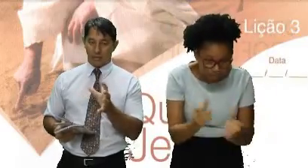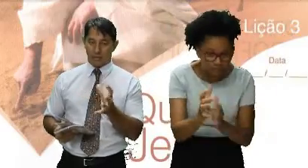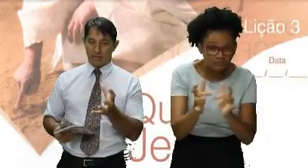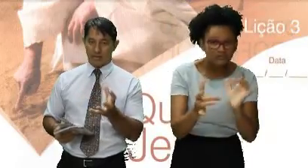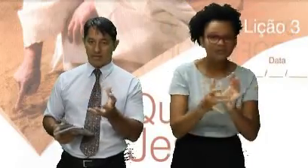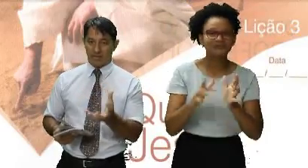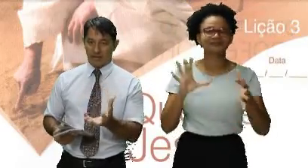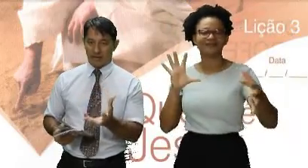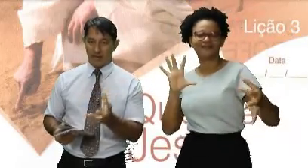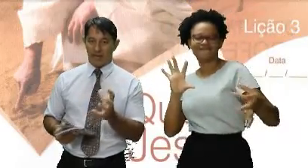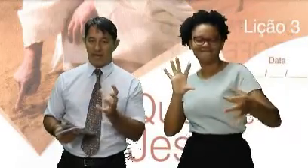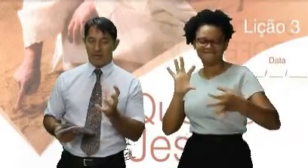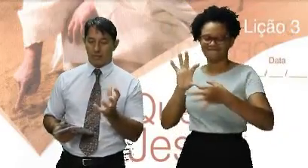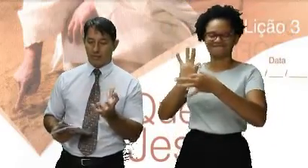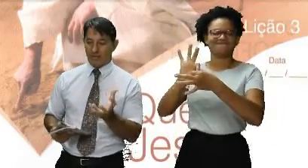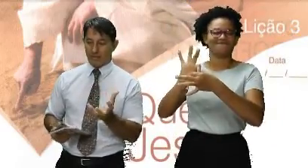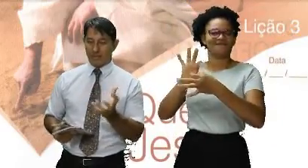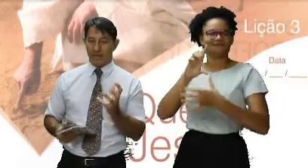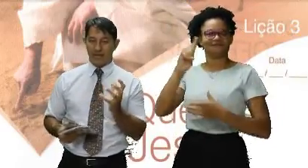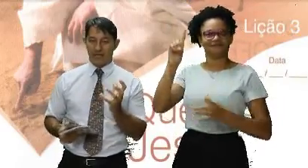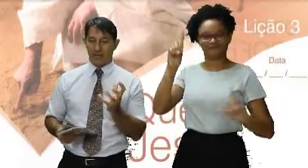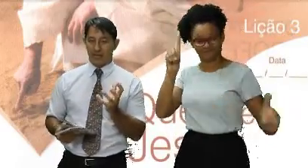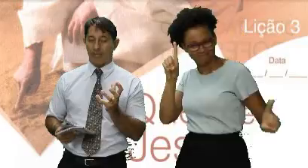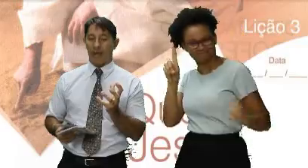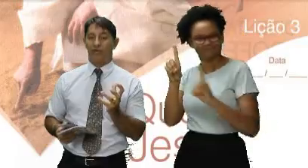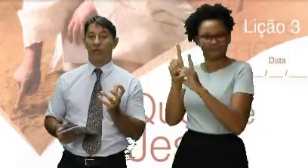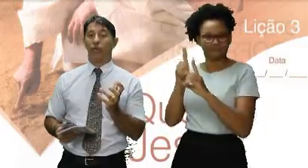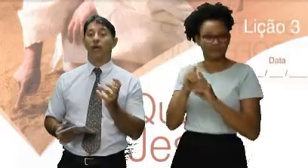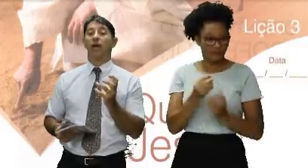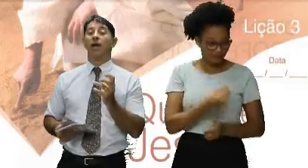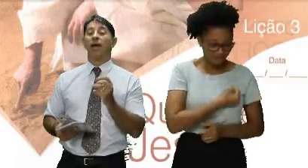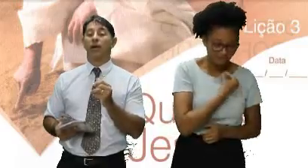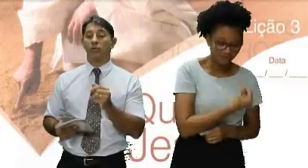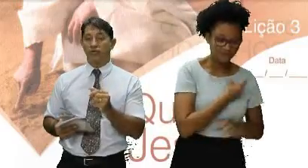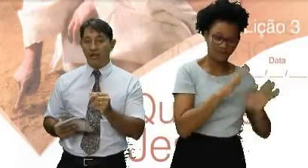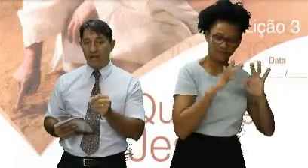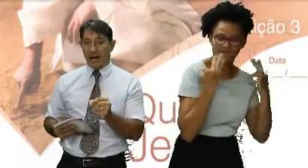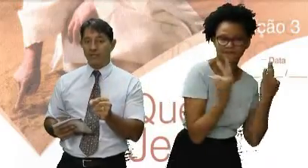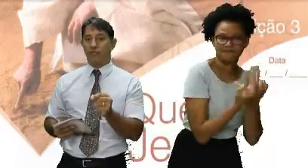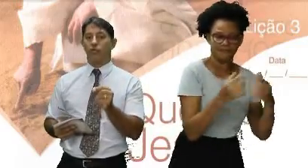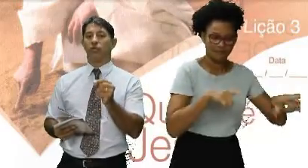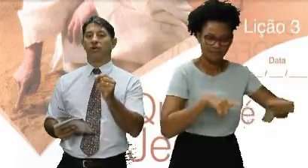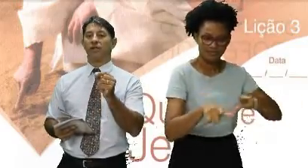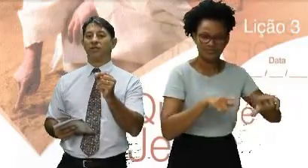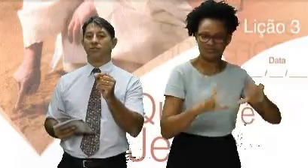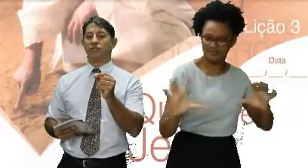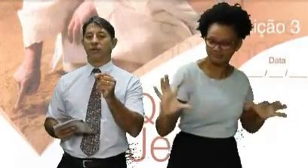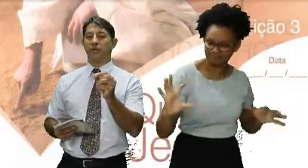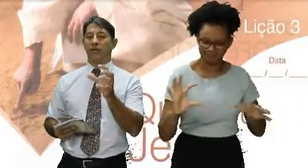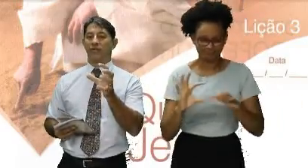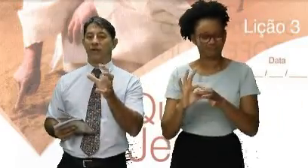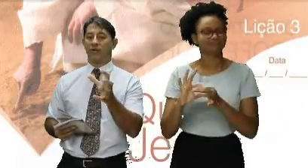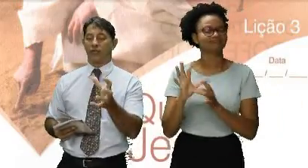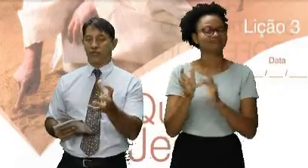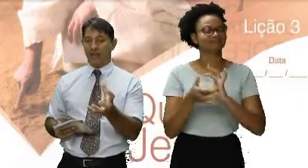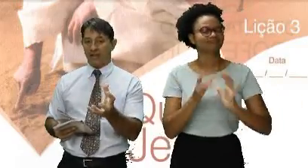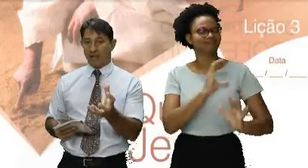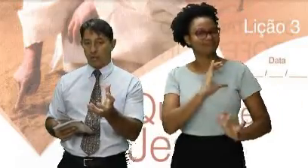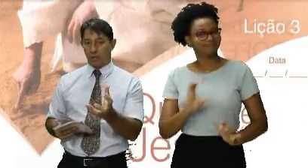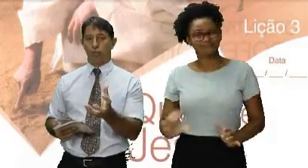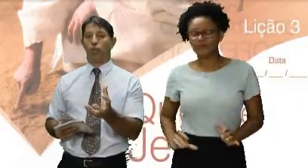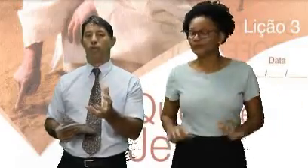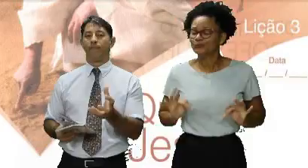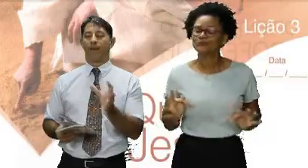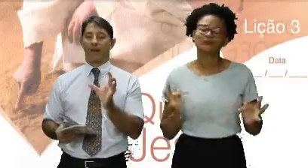as coisas na vida dele, sua família, seu trabalho, são reconciliados com Cristo. Deus